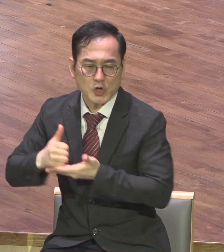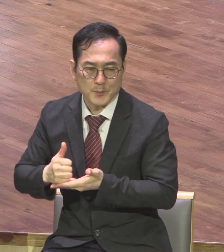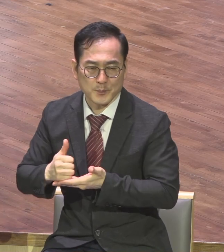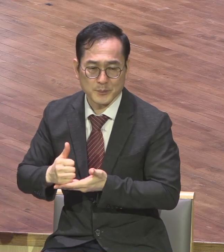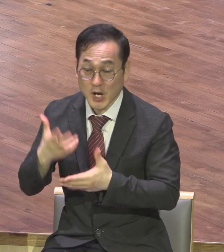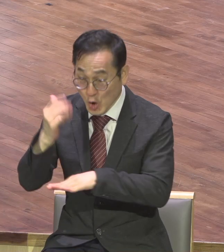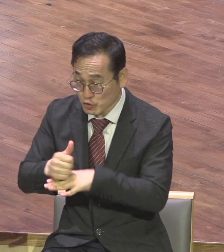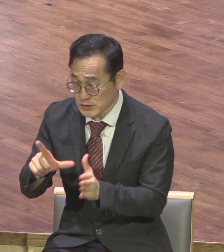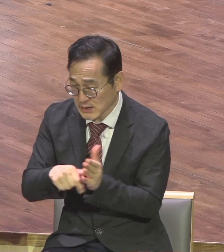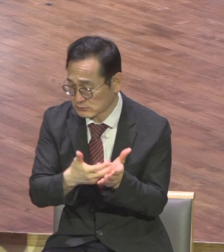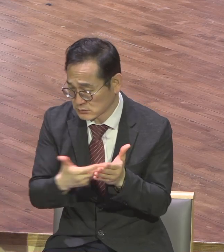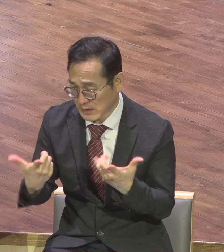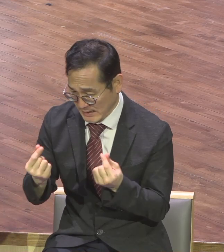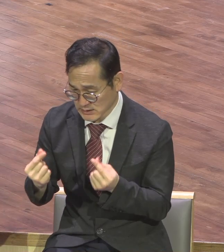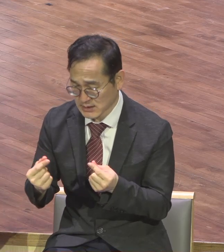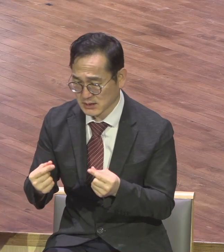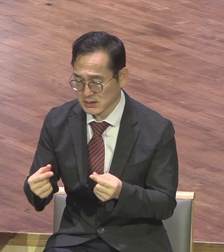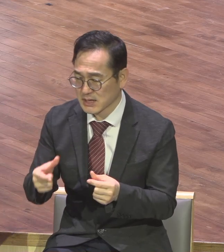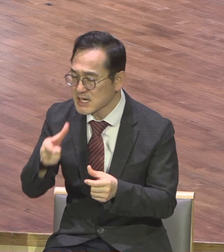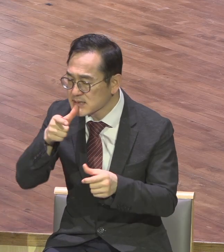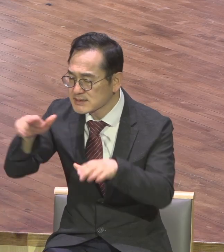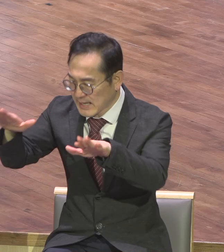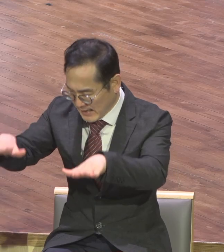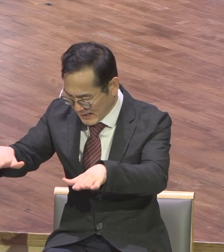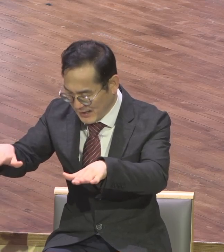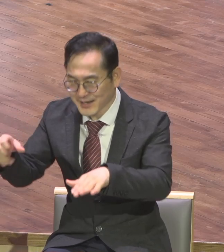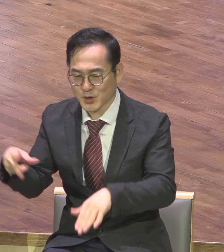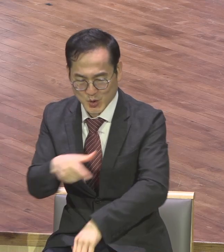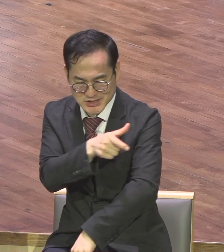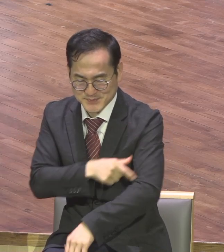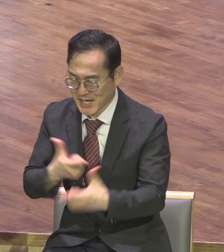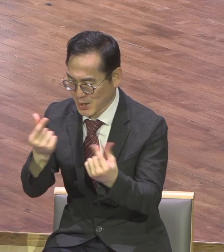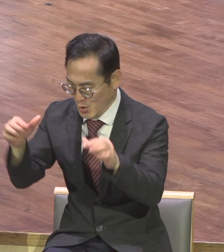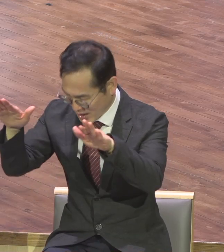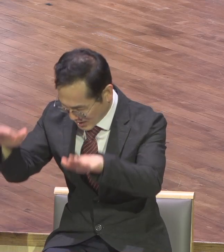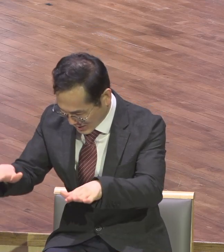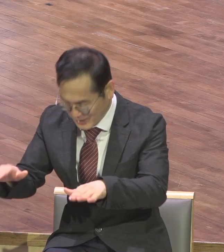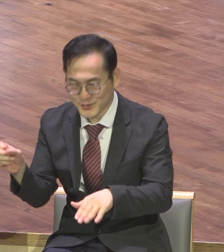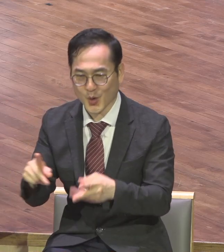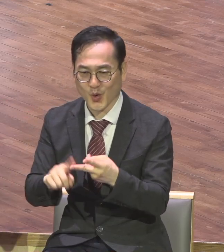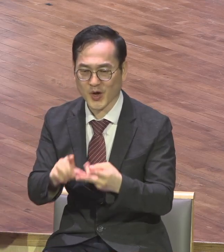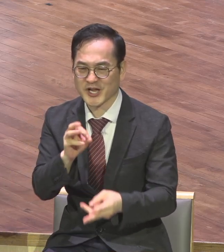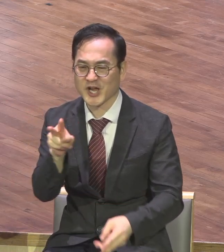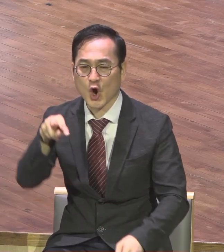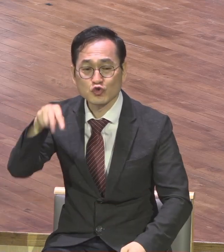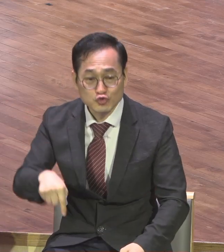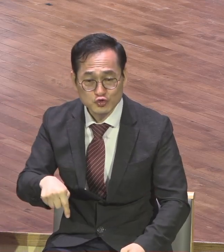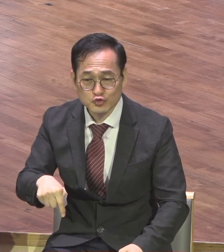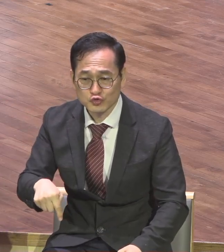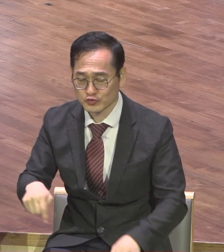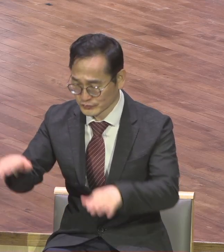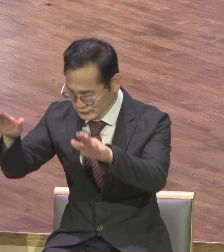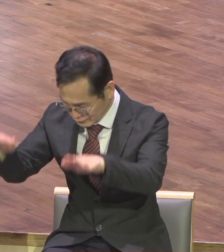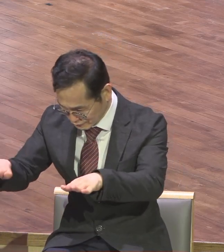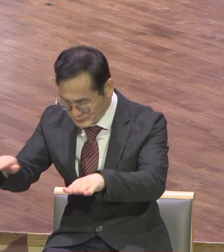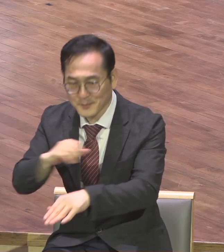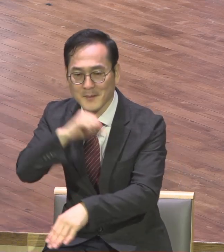같이 받고 집사도 같이 되고 영수도 같은 날에 같이 영수가 됐어요. 영수란 말은